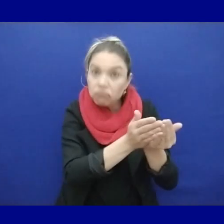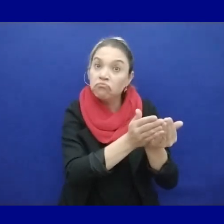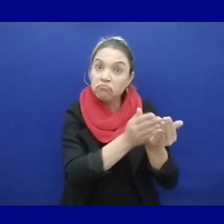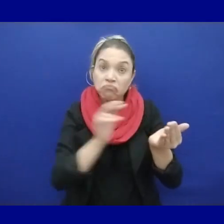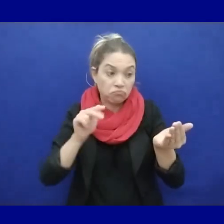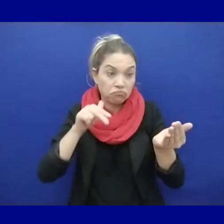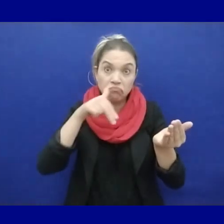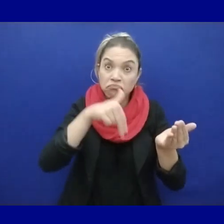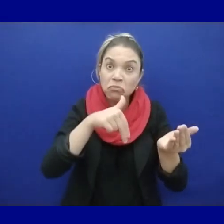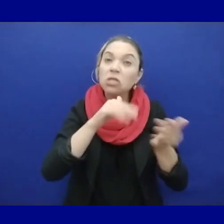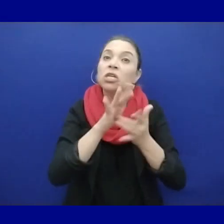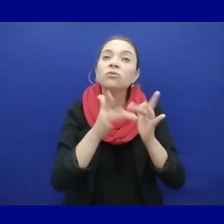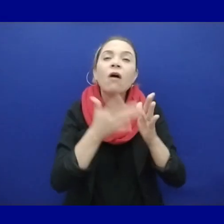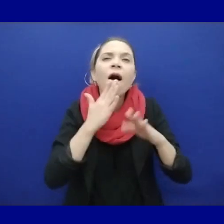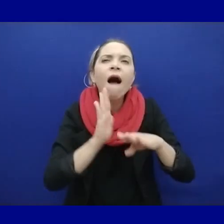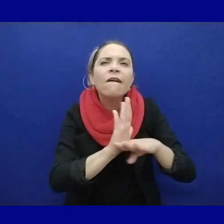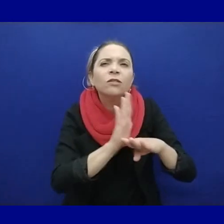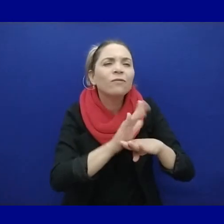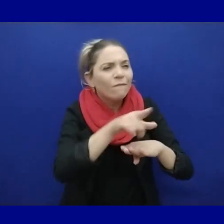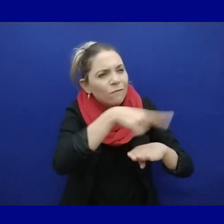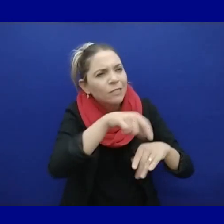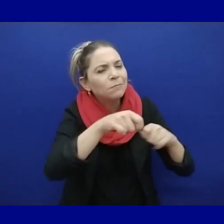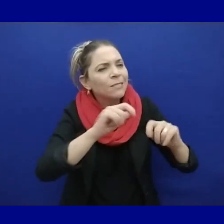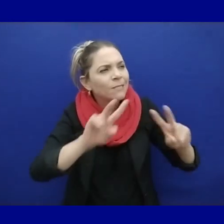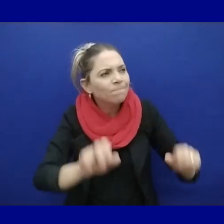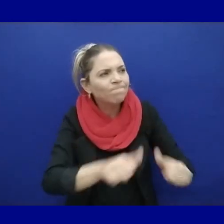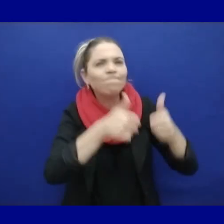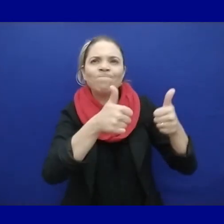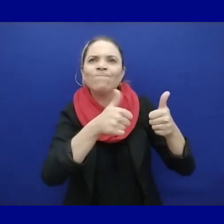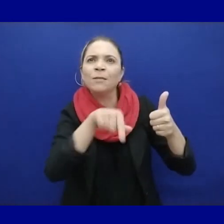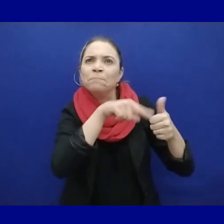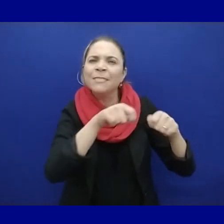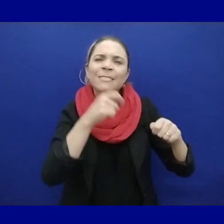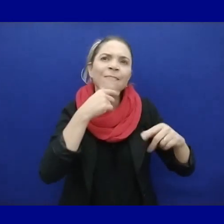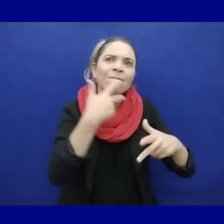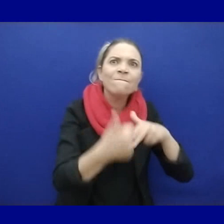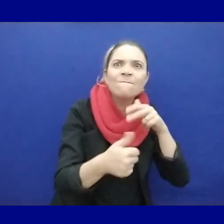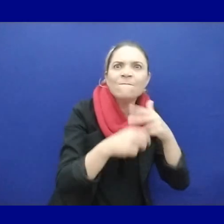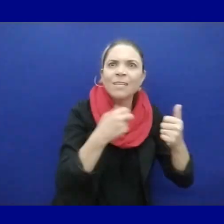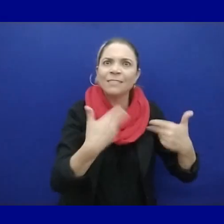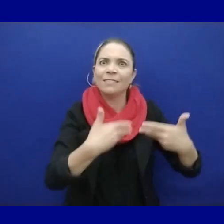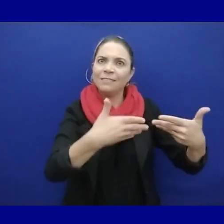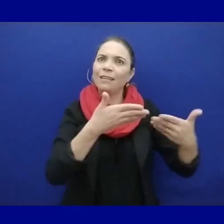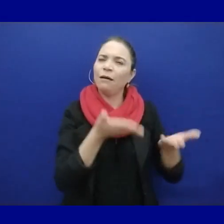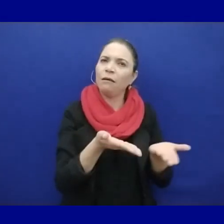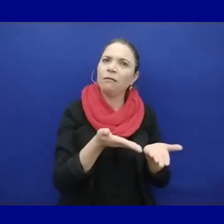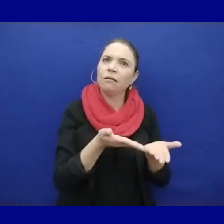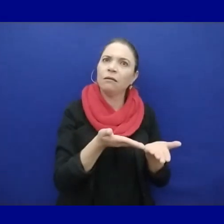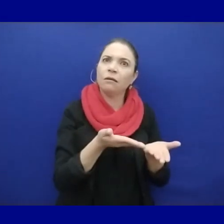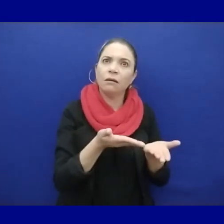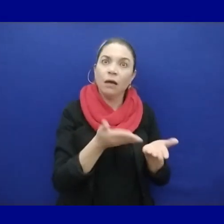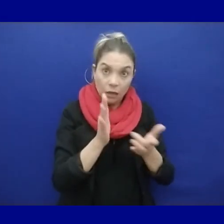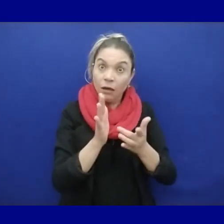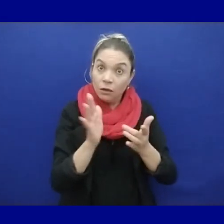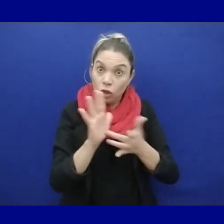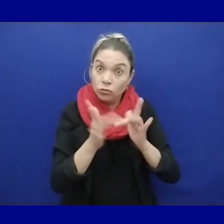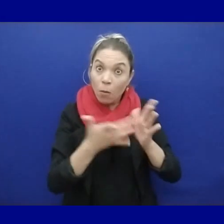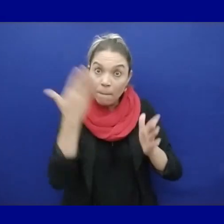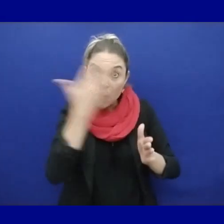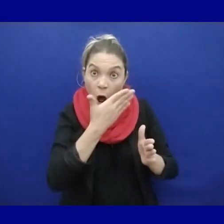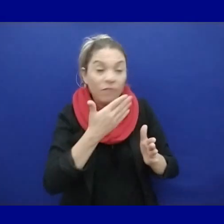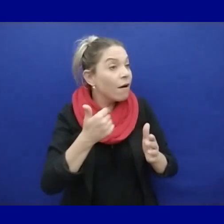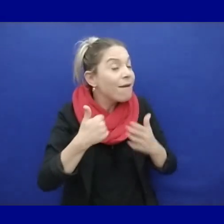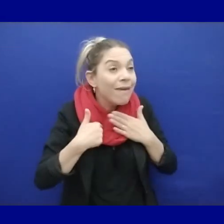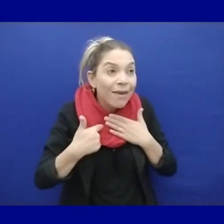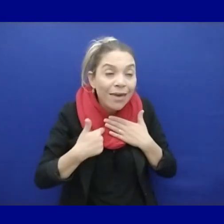líder político. Quis ajudar os apóstolos a vencerem os seus medos. Eles precisariam saber que não estariam sozinhos